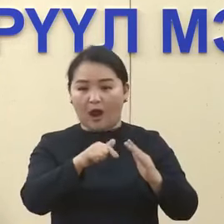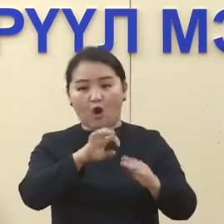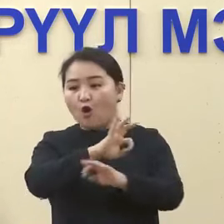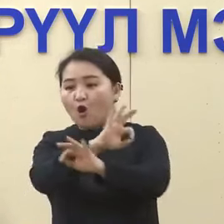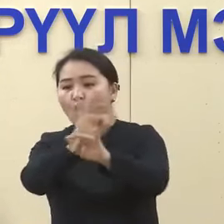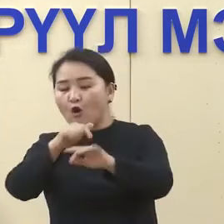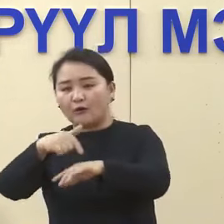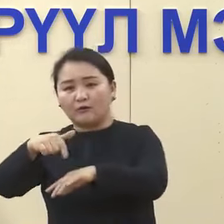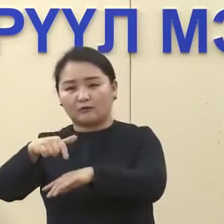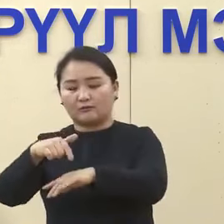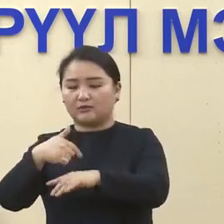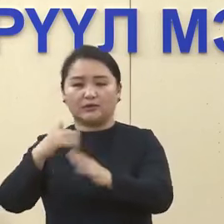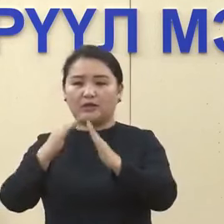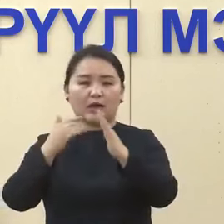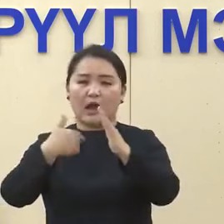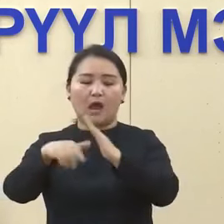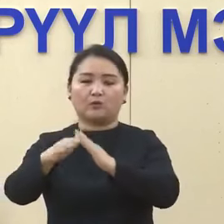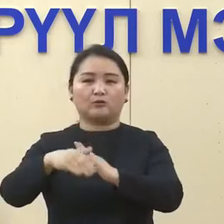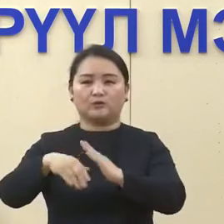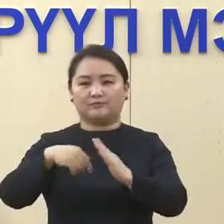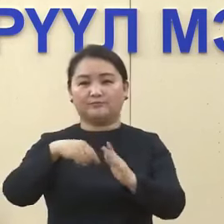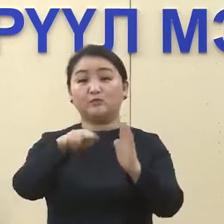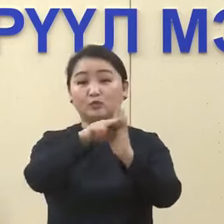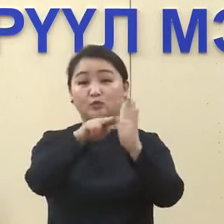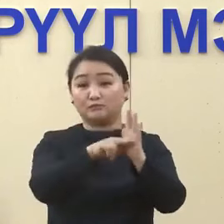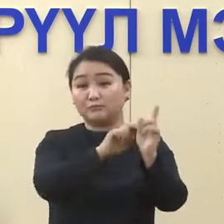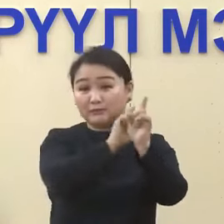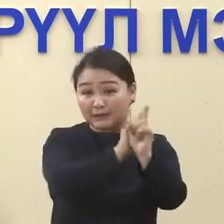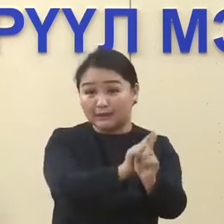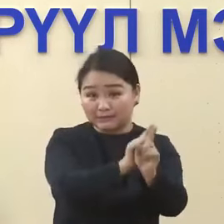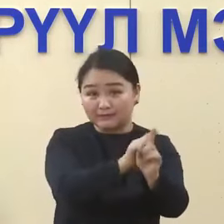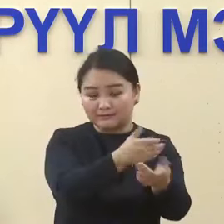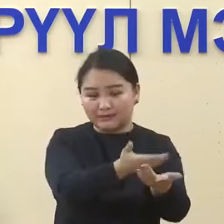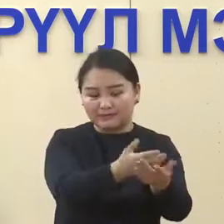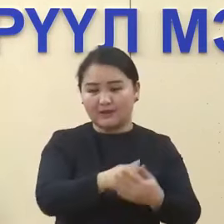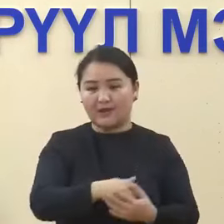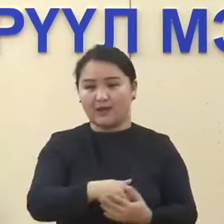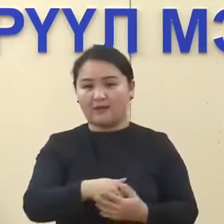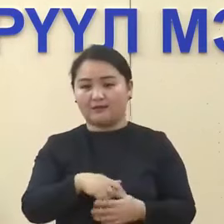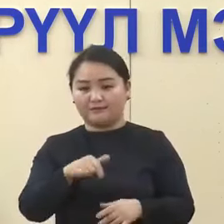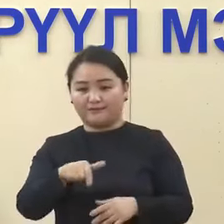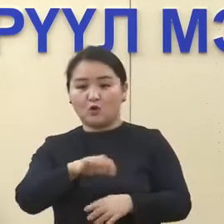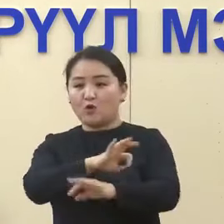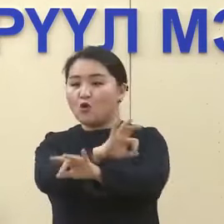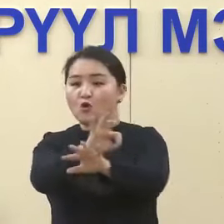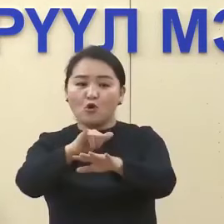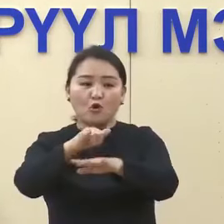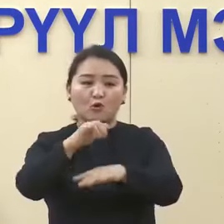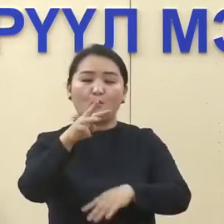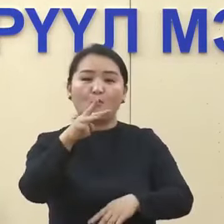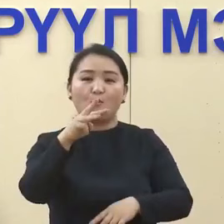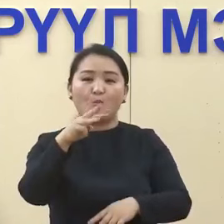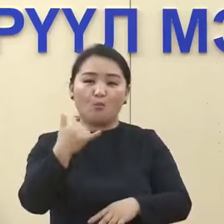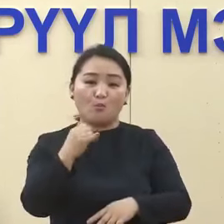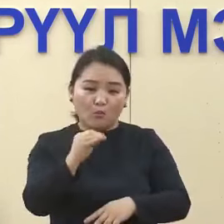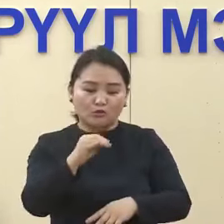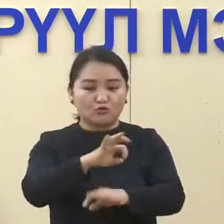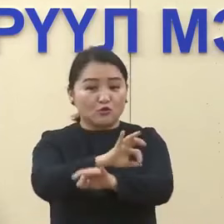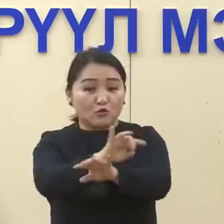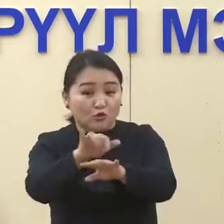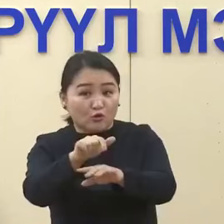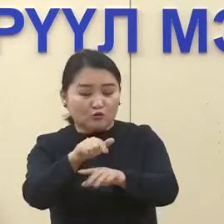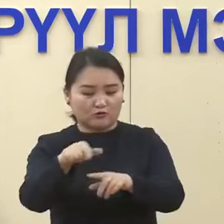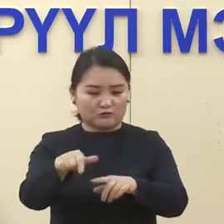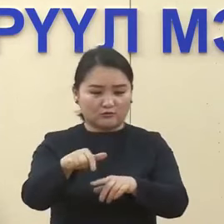дэглэмд амьдарч байна. За, бусад мужийн хувьд халдварын нөхцөл байдлаас хамаарч өөрт тохирсон арга хэмжээг өөрийн